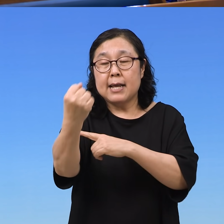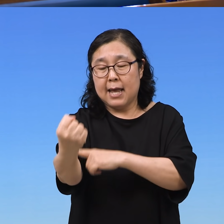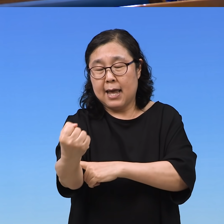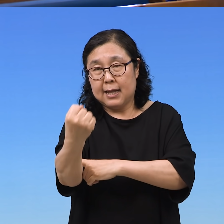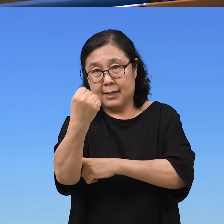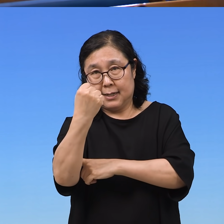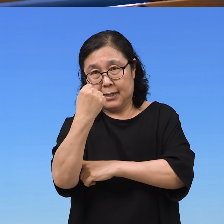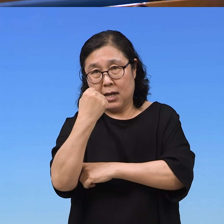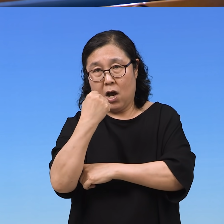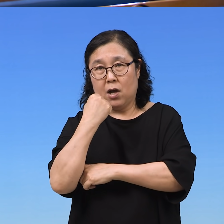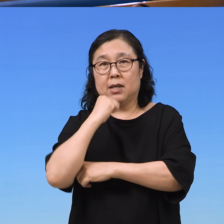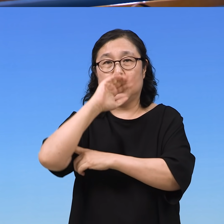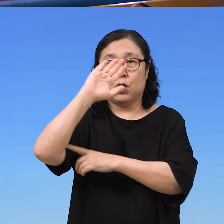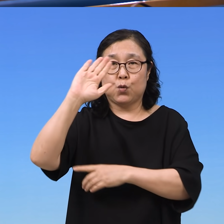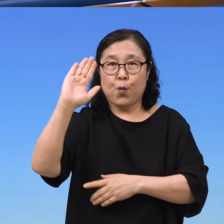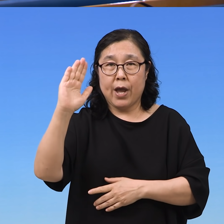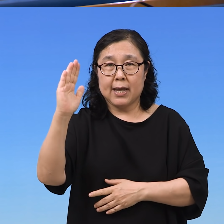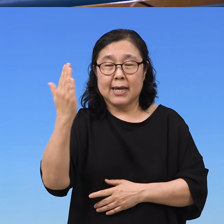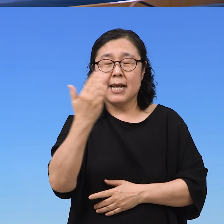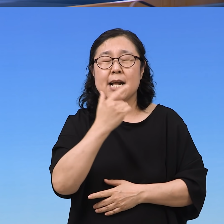나의 능력이 되기